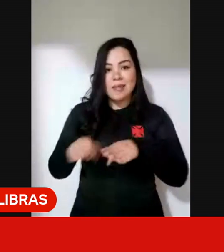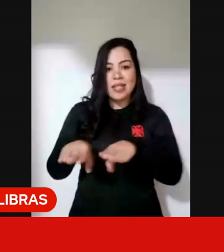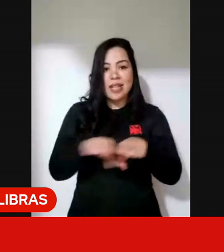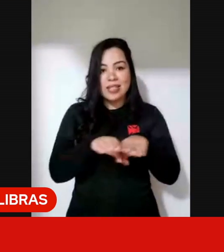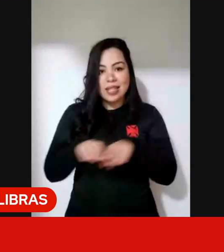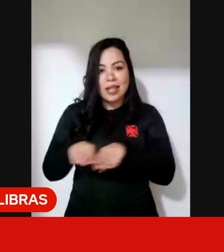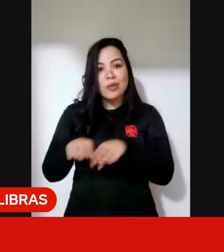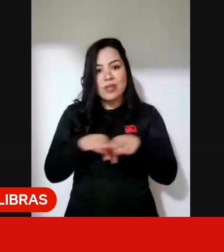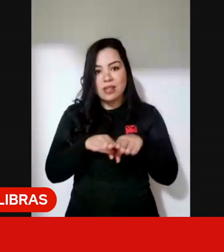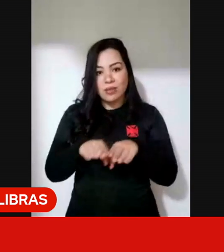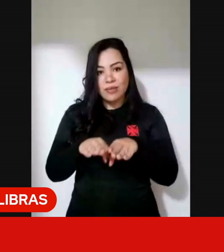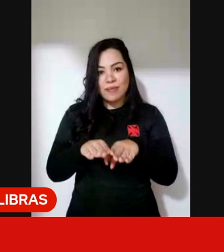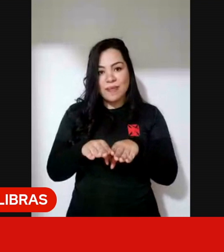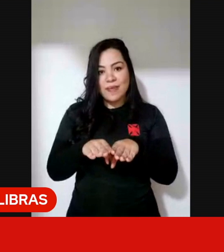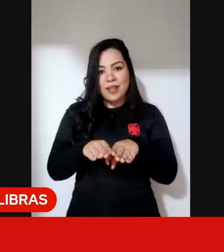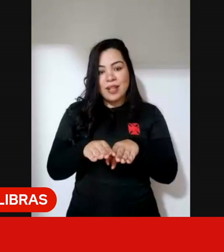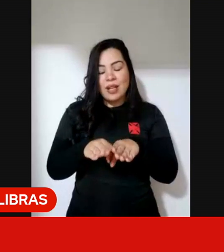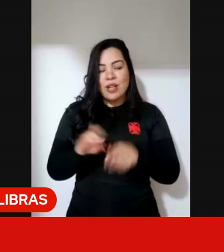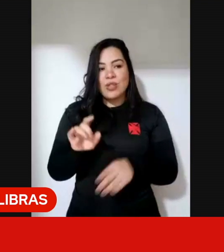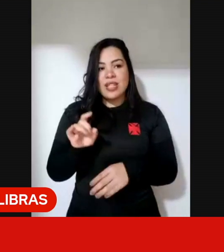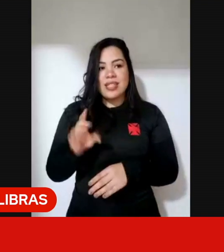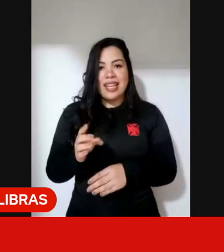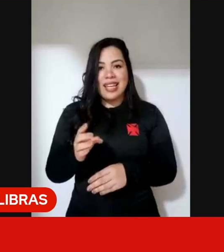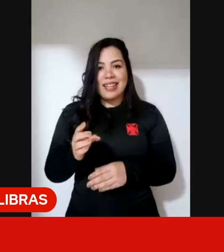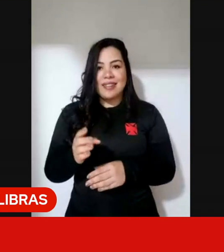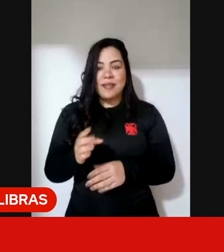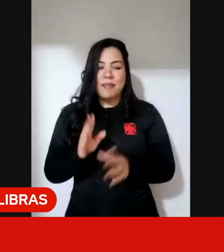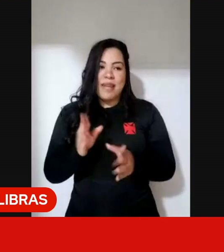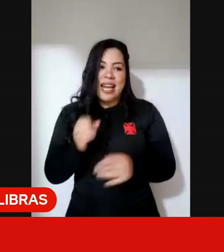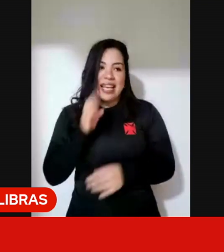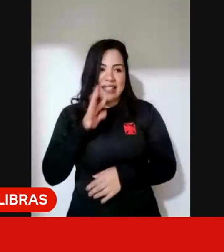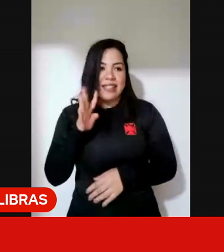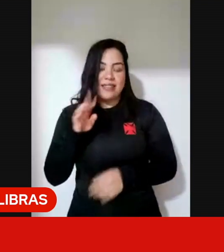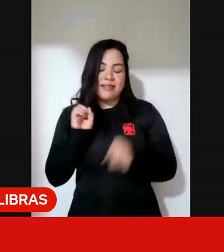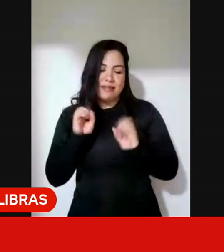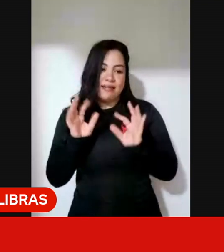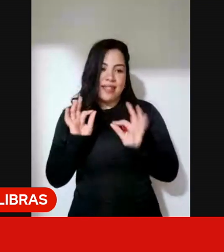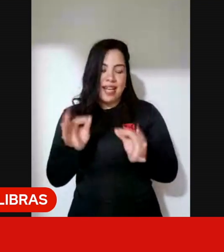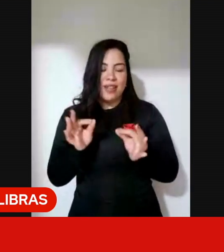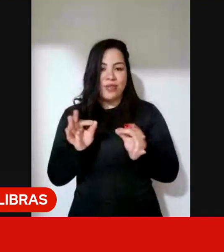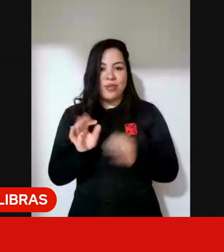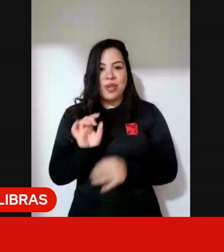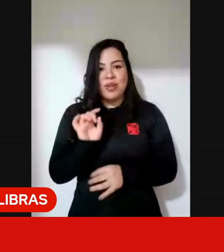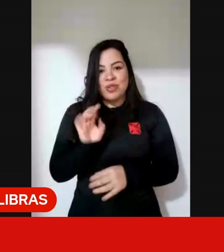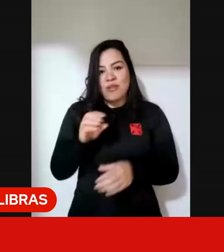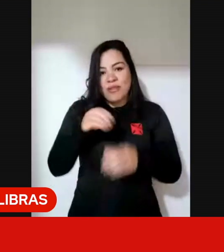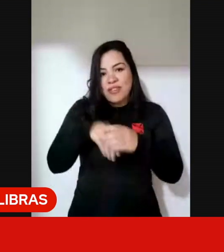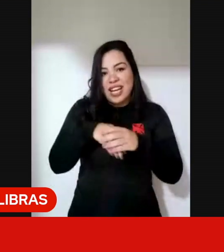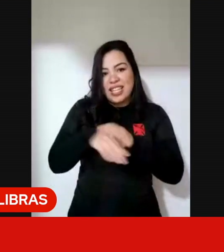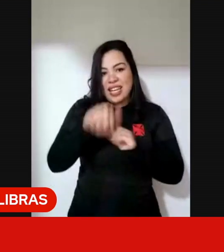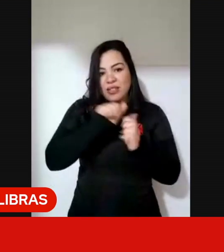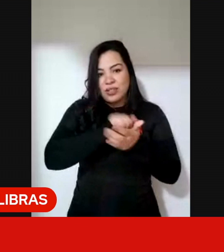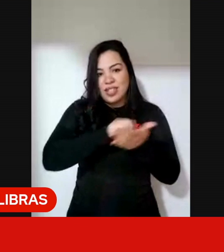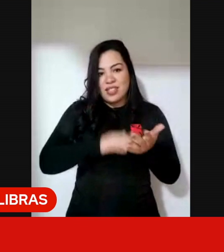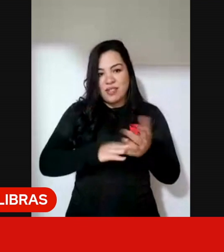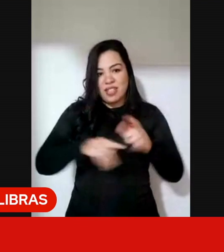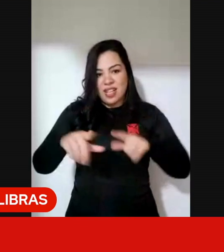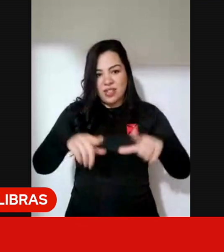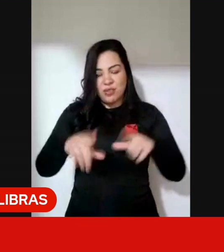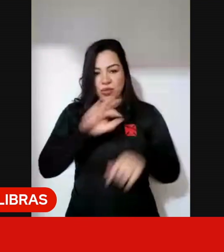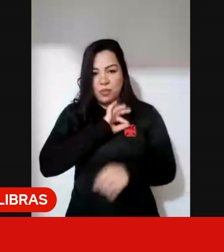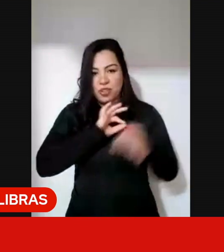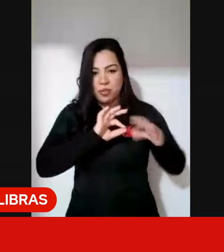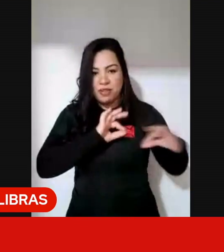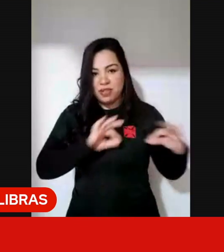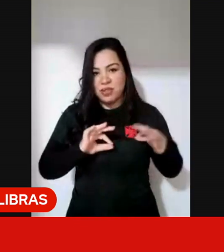da acessibilidade e da inclusão. Só que assim, beleza, certo. Só vou ficar ali dentro das